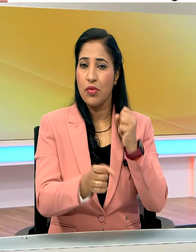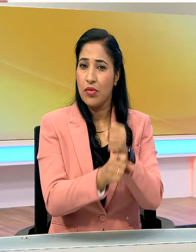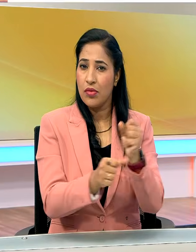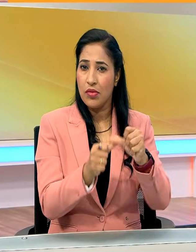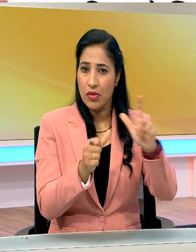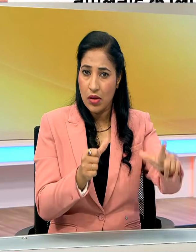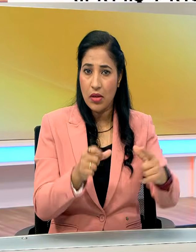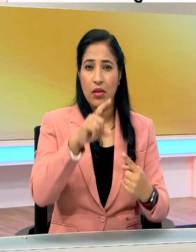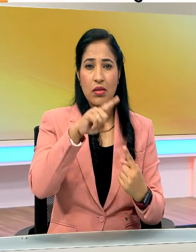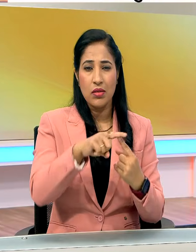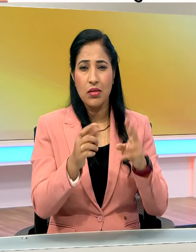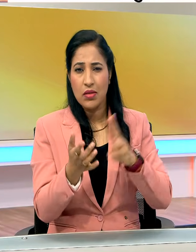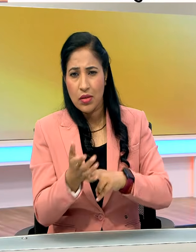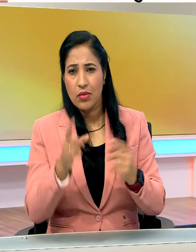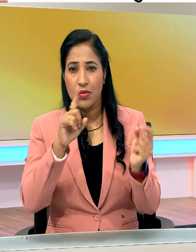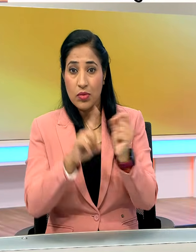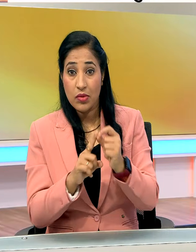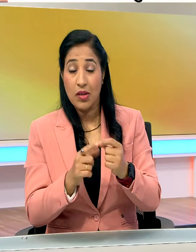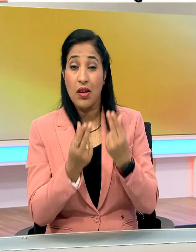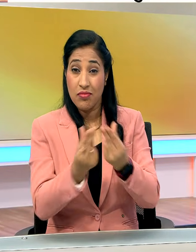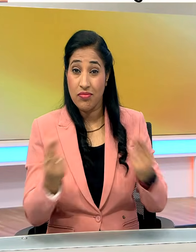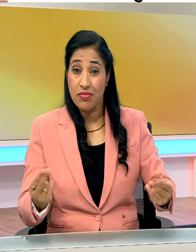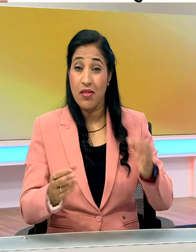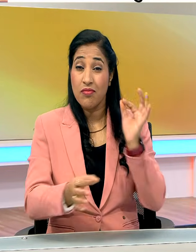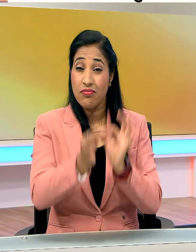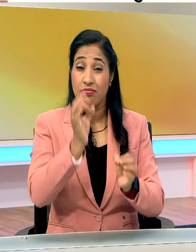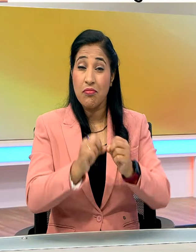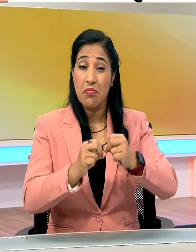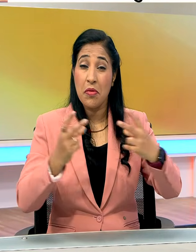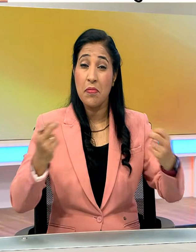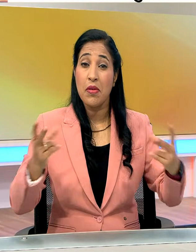और दीपावली पर दिए जाएंगे।